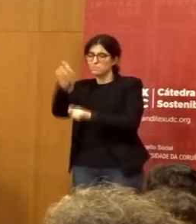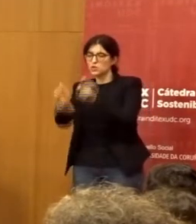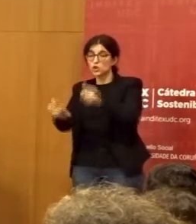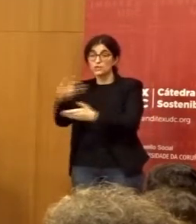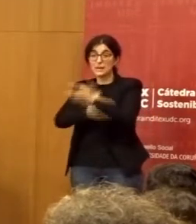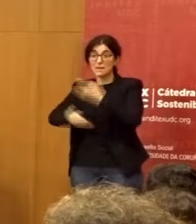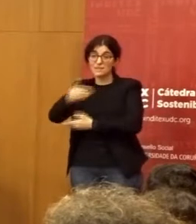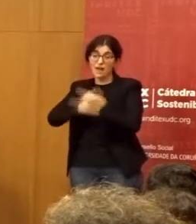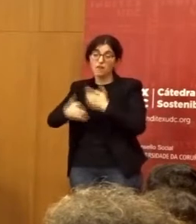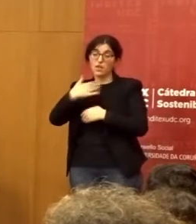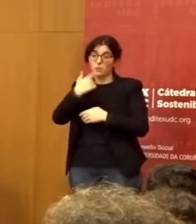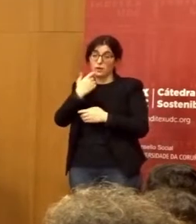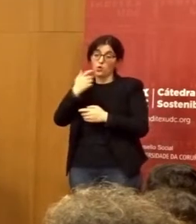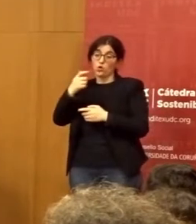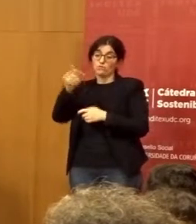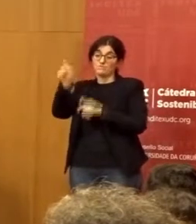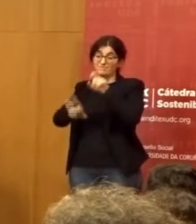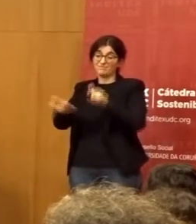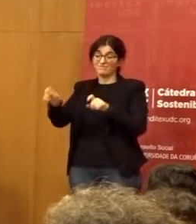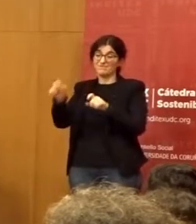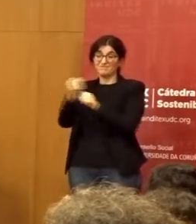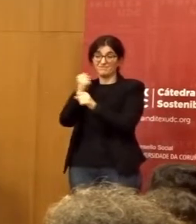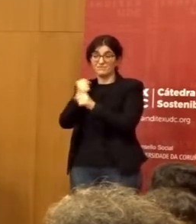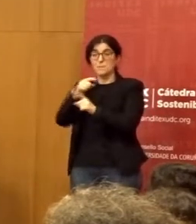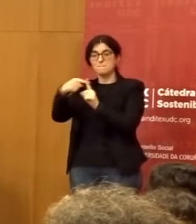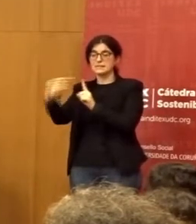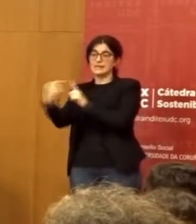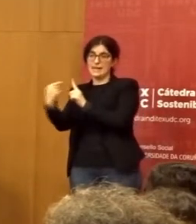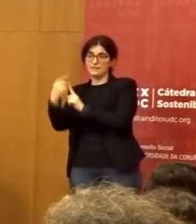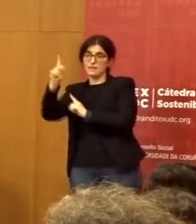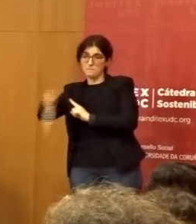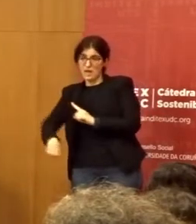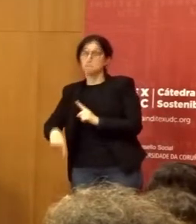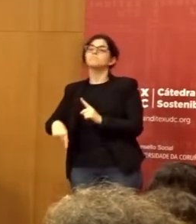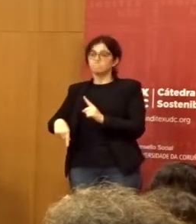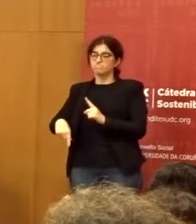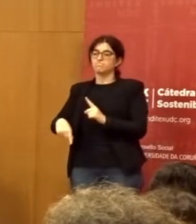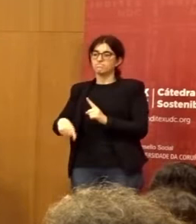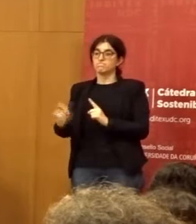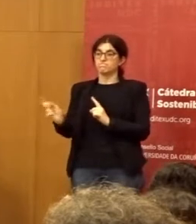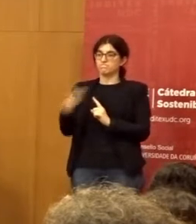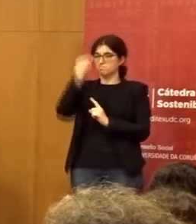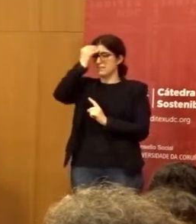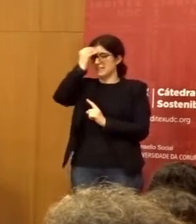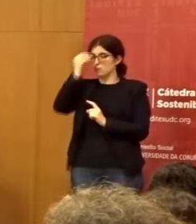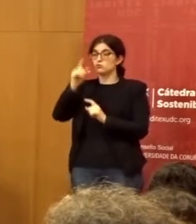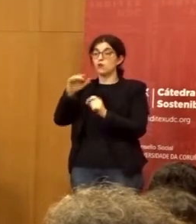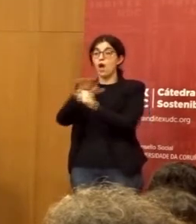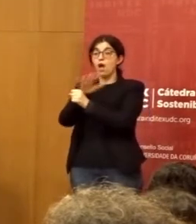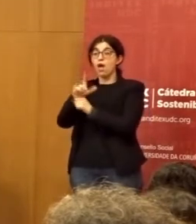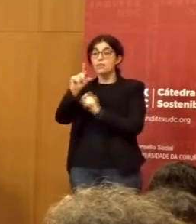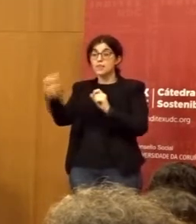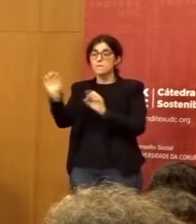en la atención a la clientela como en la clientela en sí misma, nosotros decimos que el objetivo de inserción laboral se cubre cuando esas personas pasan de